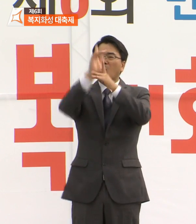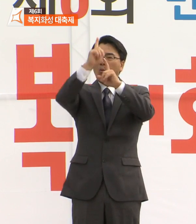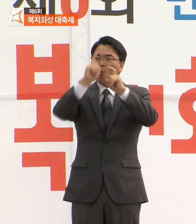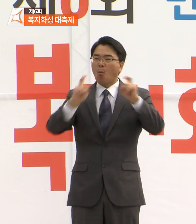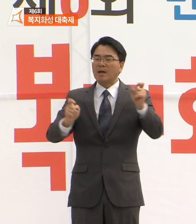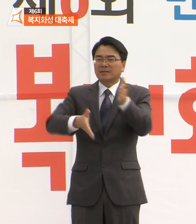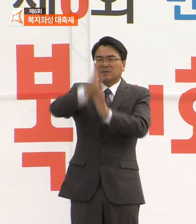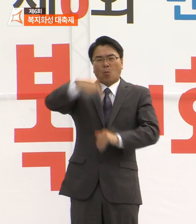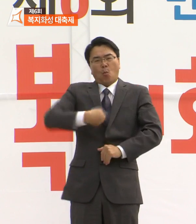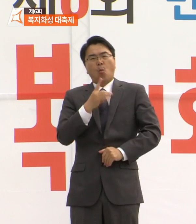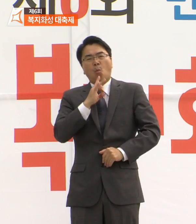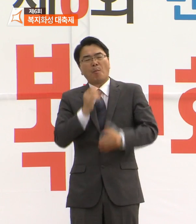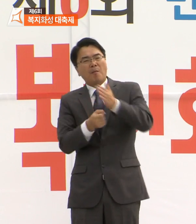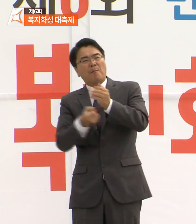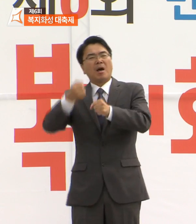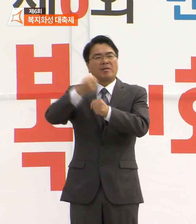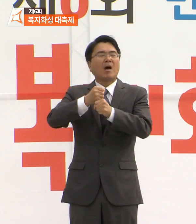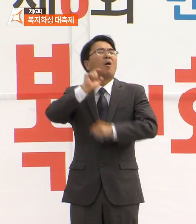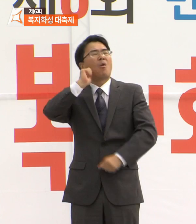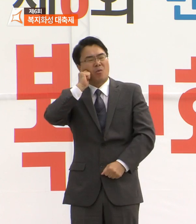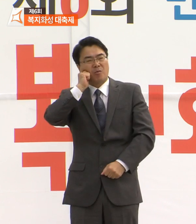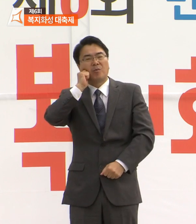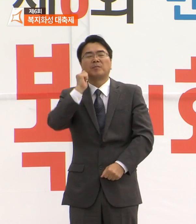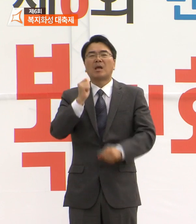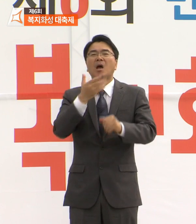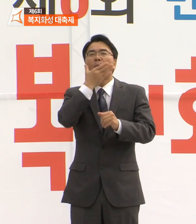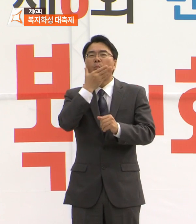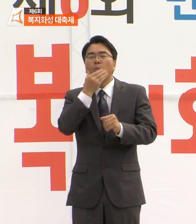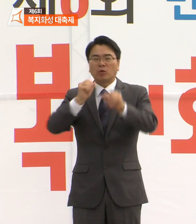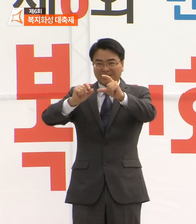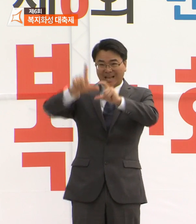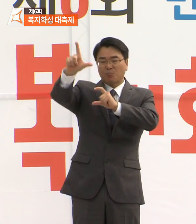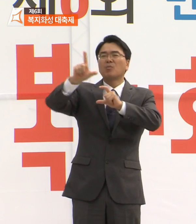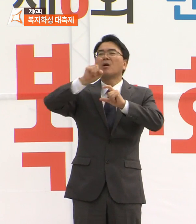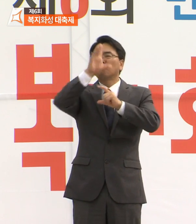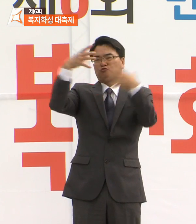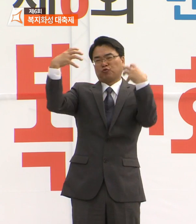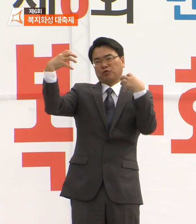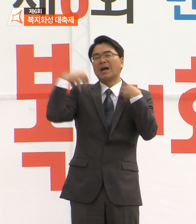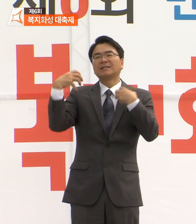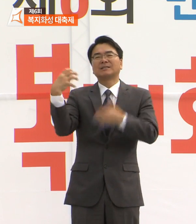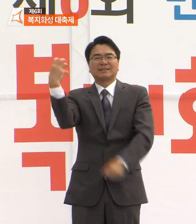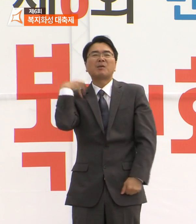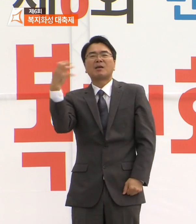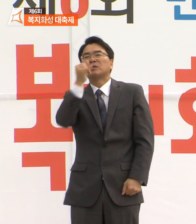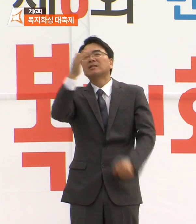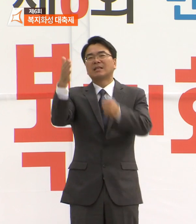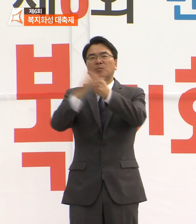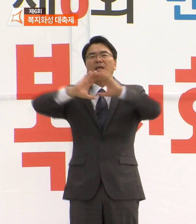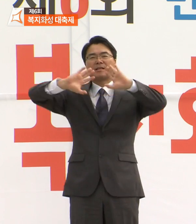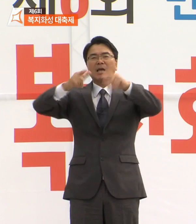없는 일입니다. 일부 정말 조금만 할 수 있지만 복지의 대부분은 국가에서 하는 문제이기 때문에 대한민국 국가를